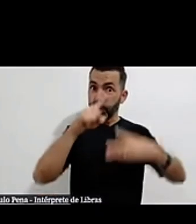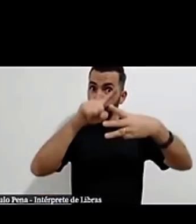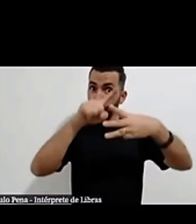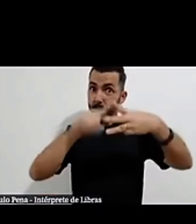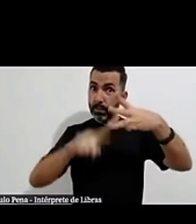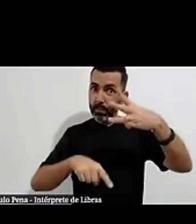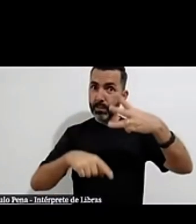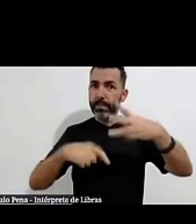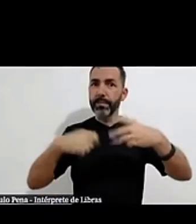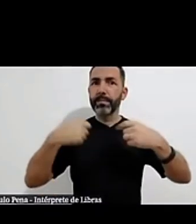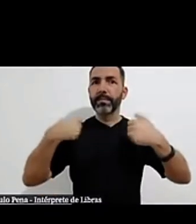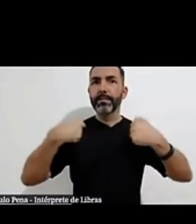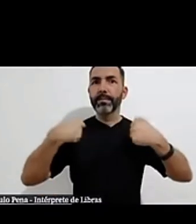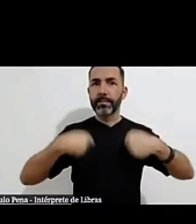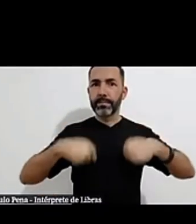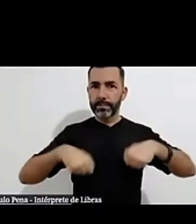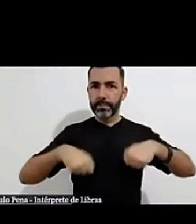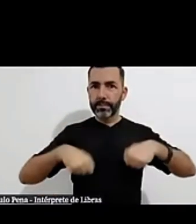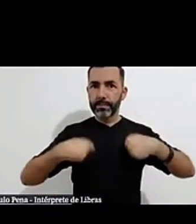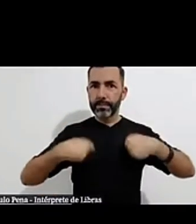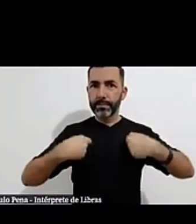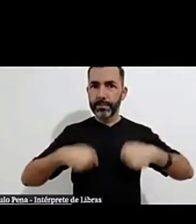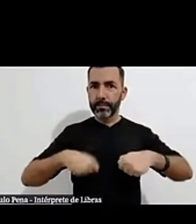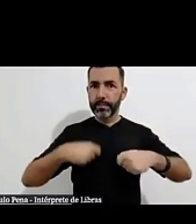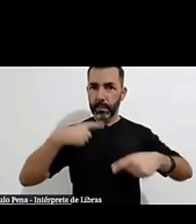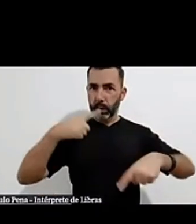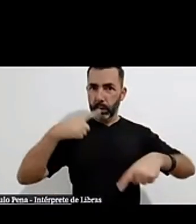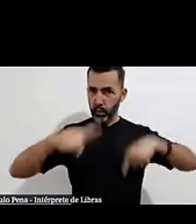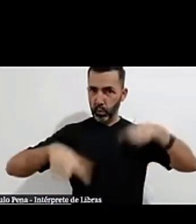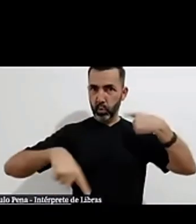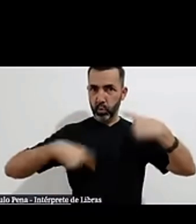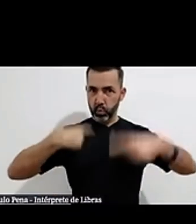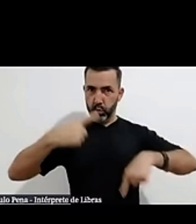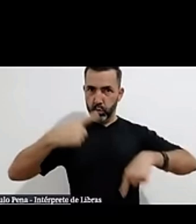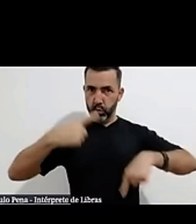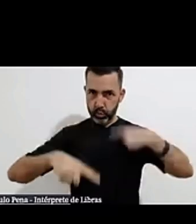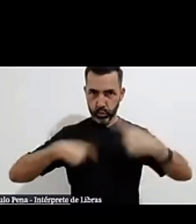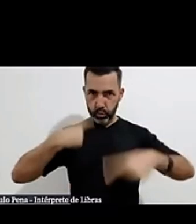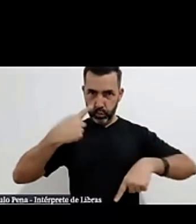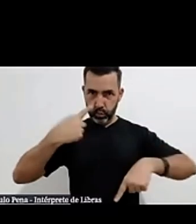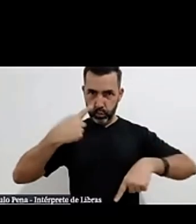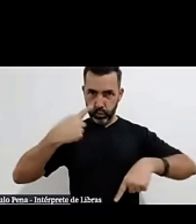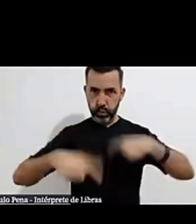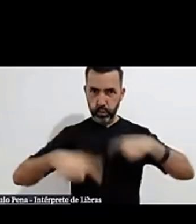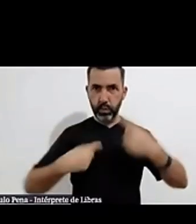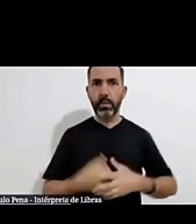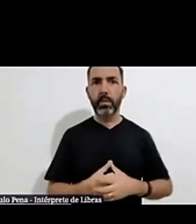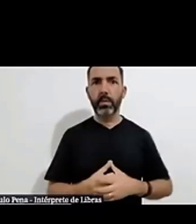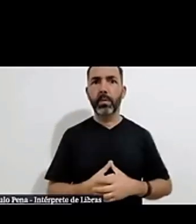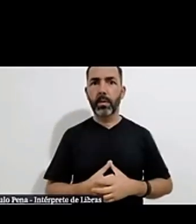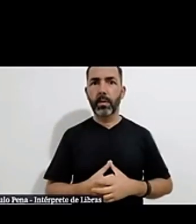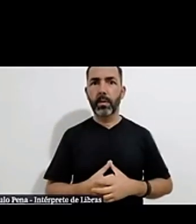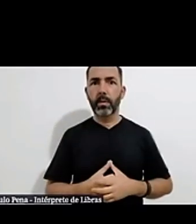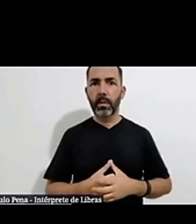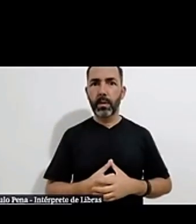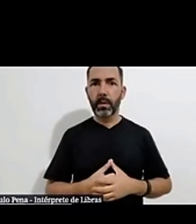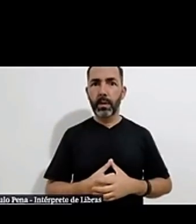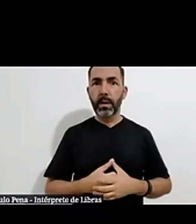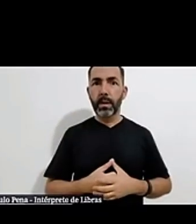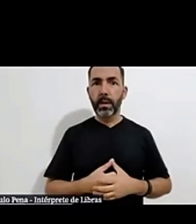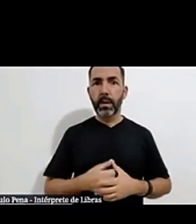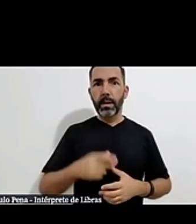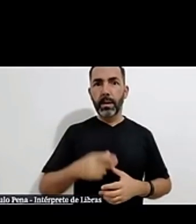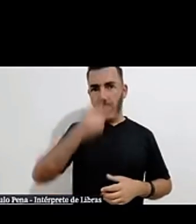sistema circulatório. E fica mais do que evidente que uma boa hidratação